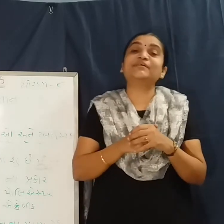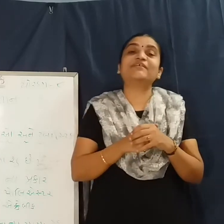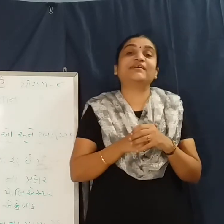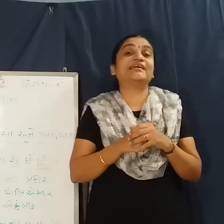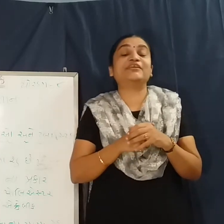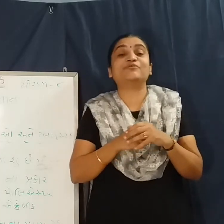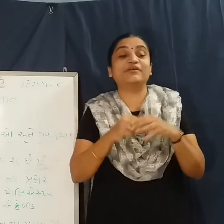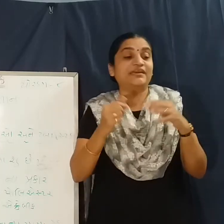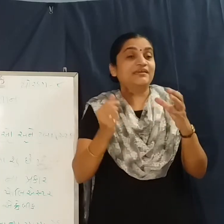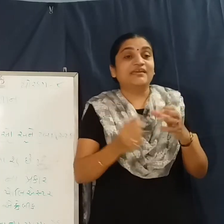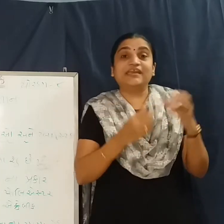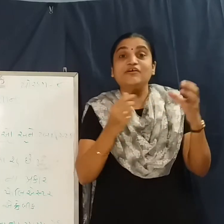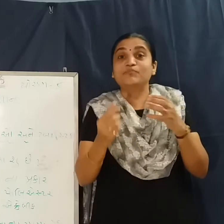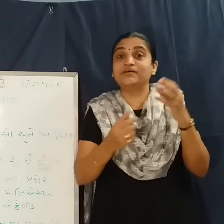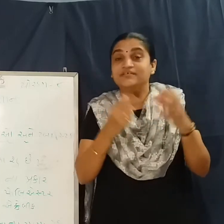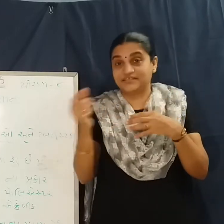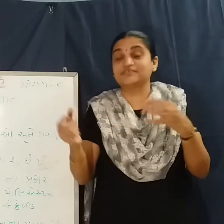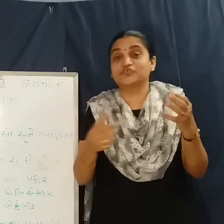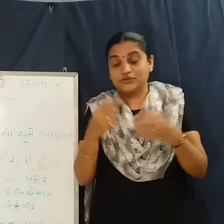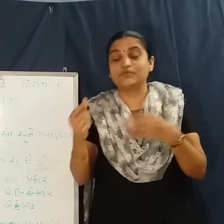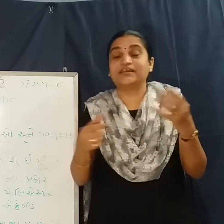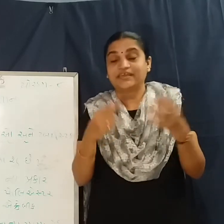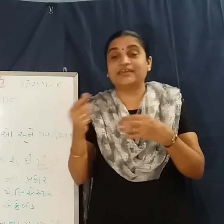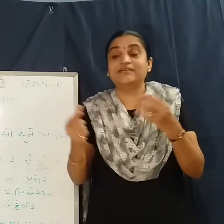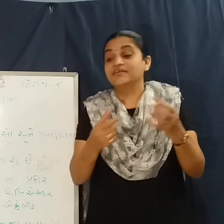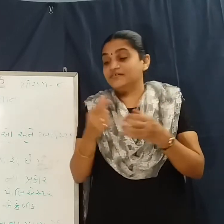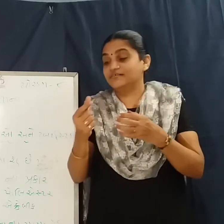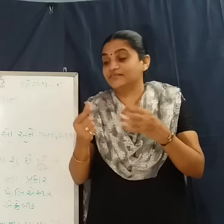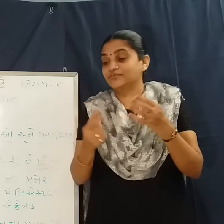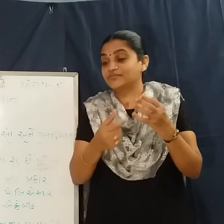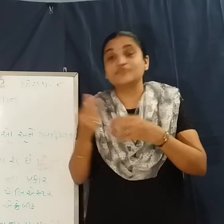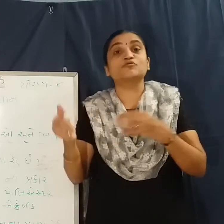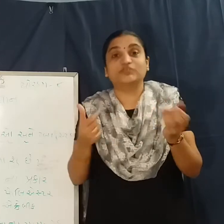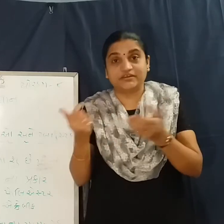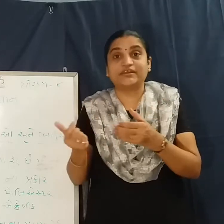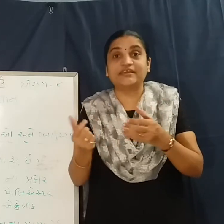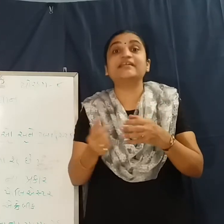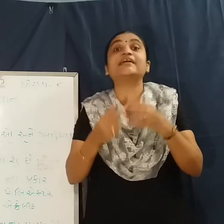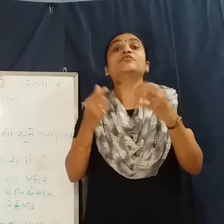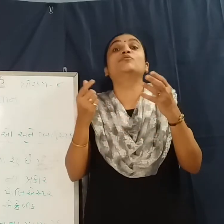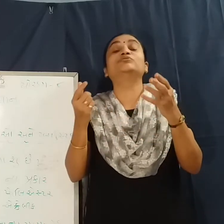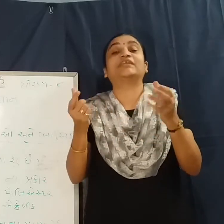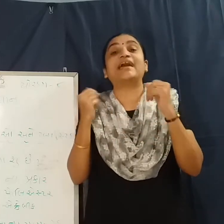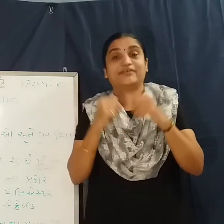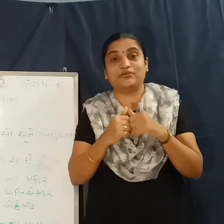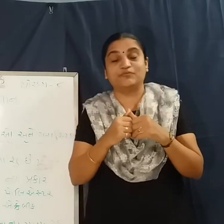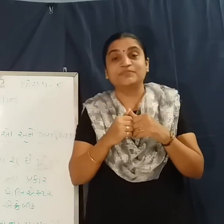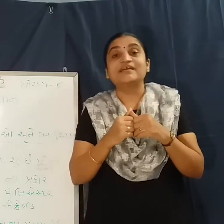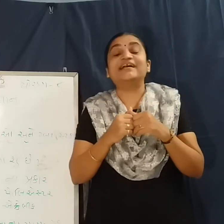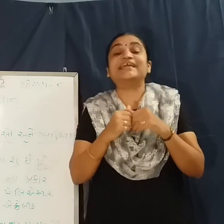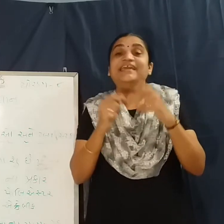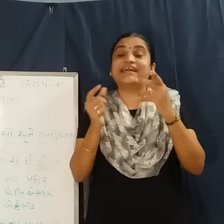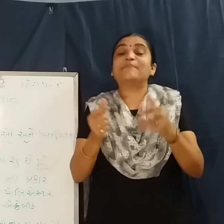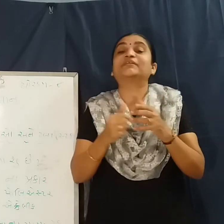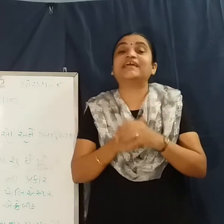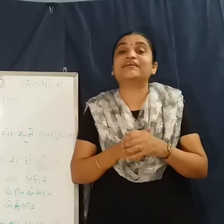બધા વૈજ્ઞાનિકોએ એના ઉપર રિસર્ચ કર્યું એટલે કે સંશોધન કરી અને એક નવું તૈયાર કર્યું અને એ કાપડ તૈયાર